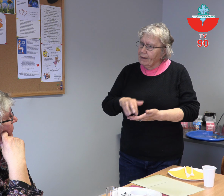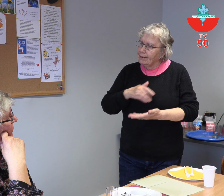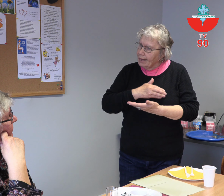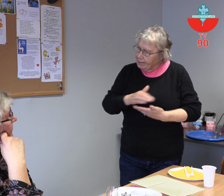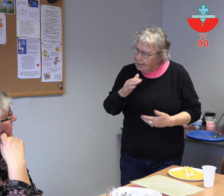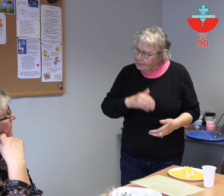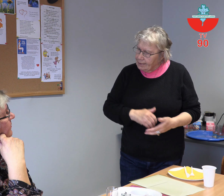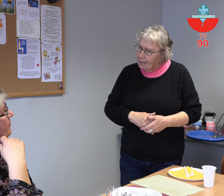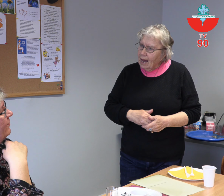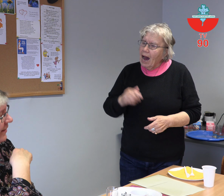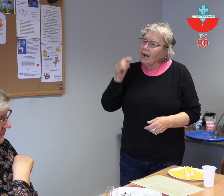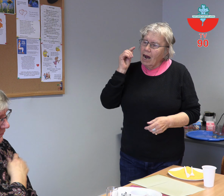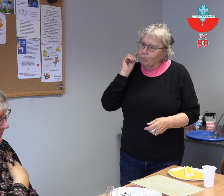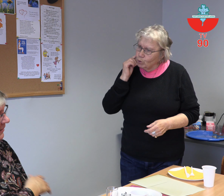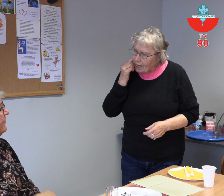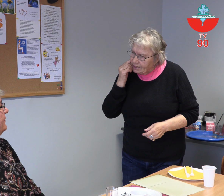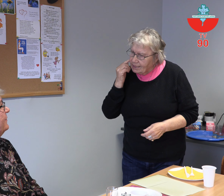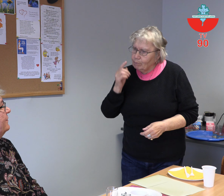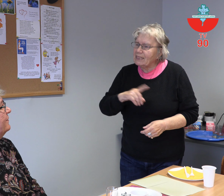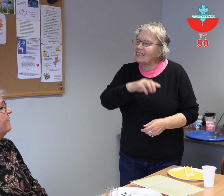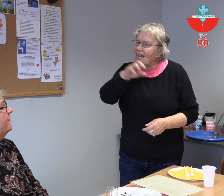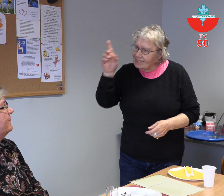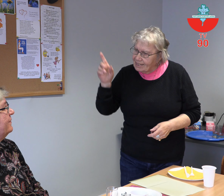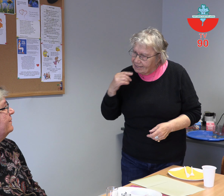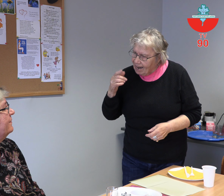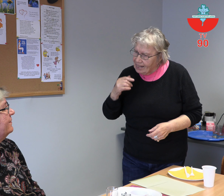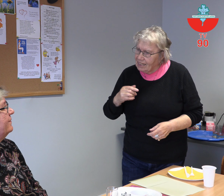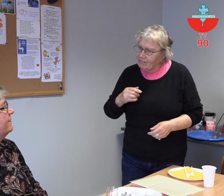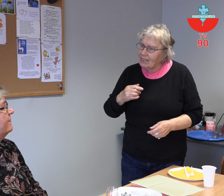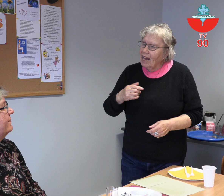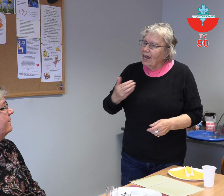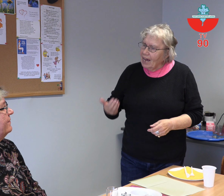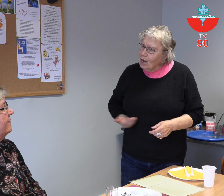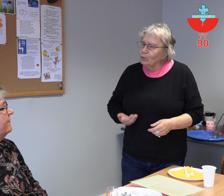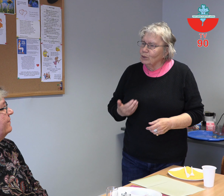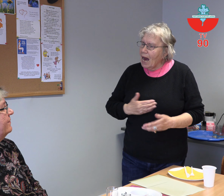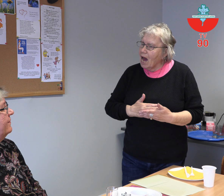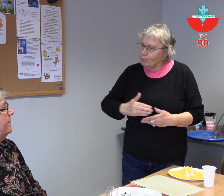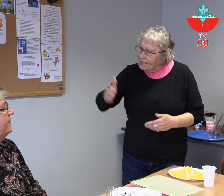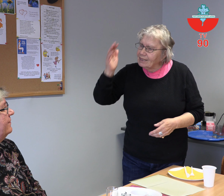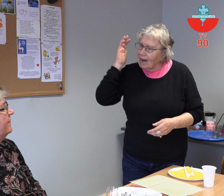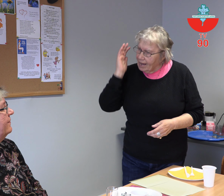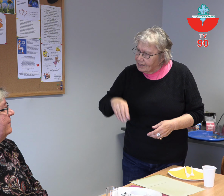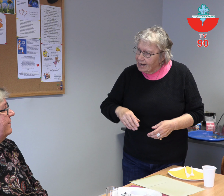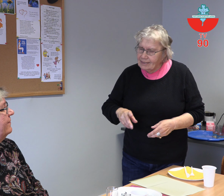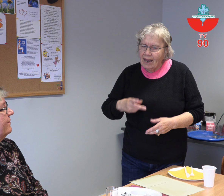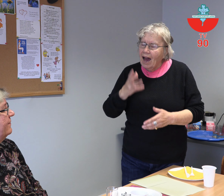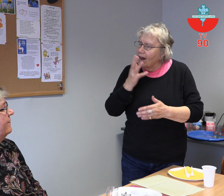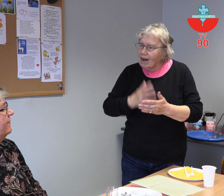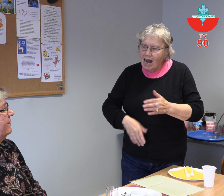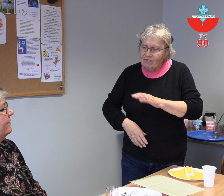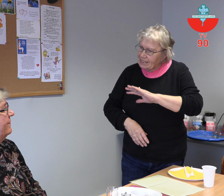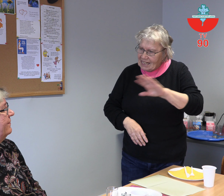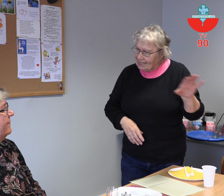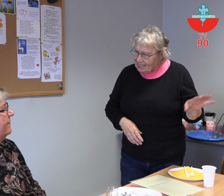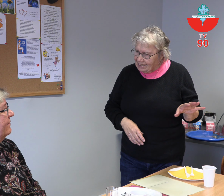käib edasi. Ära muretse, mis teised räägivad. Elu läheb ikka edasi. Ära arvesta